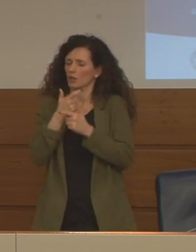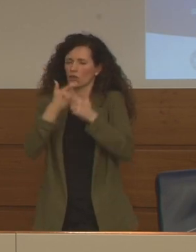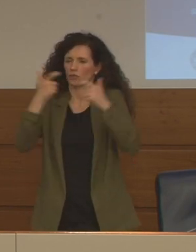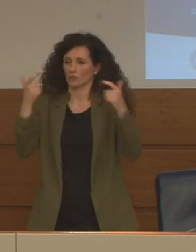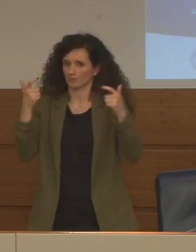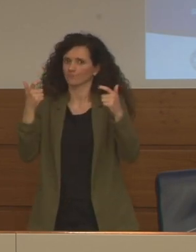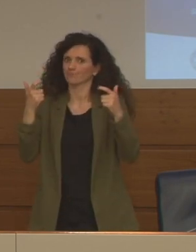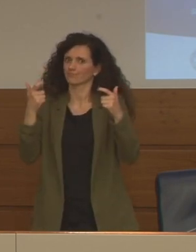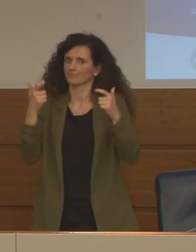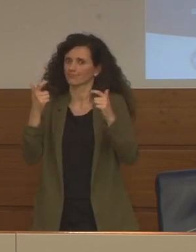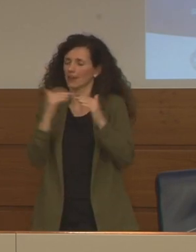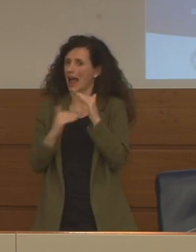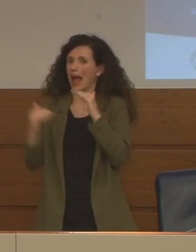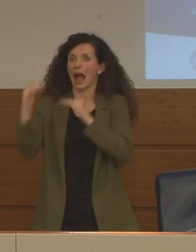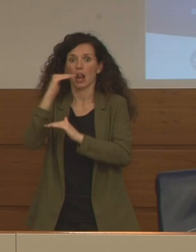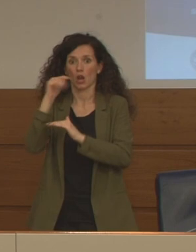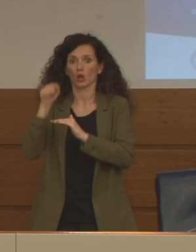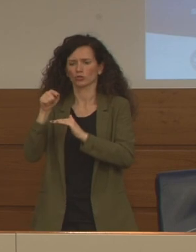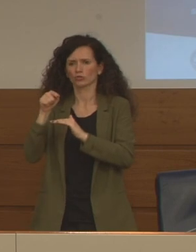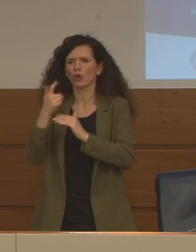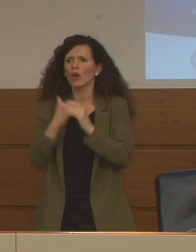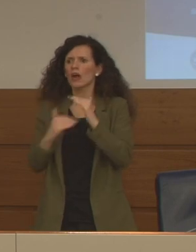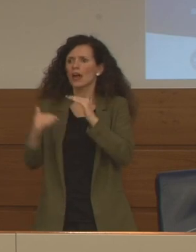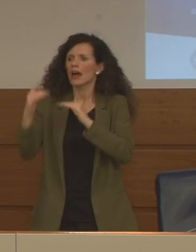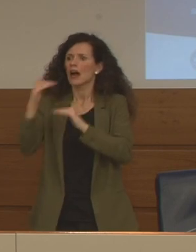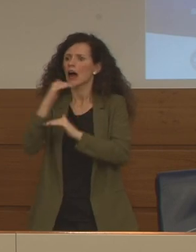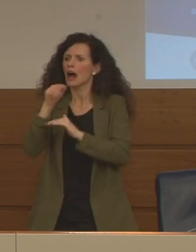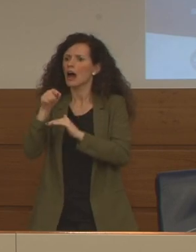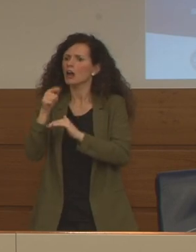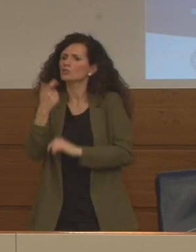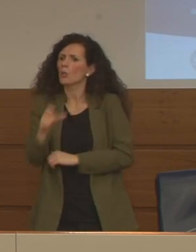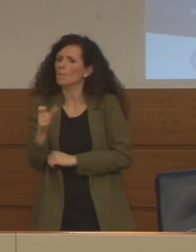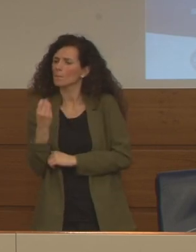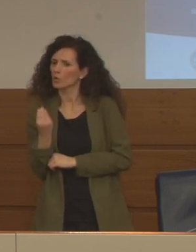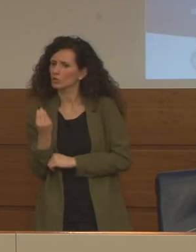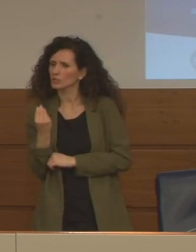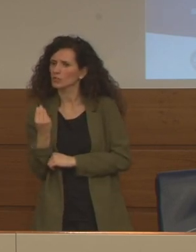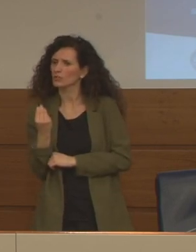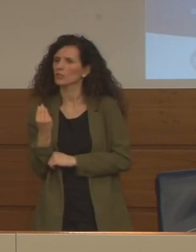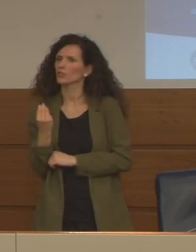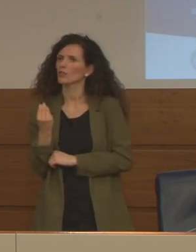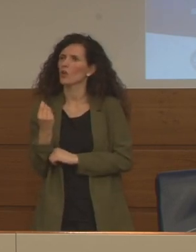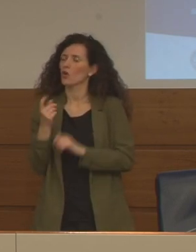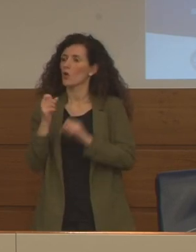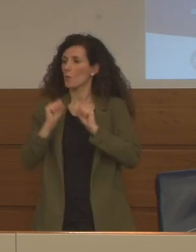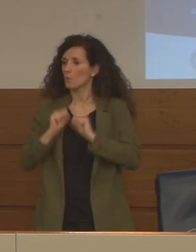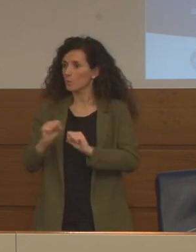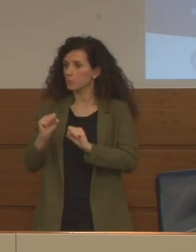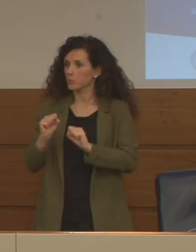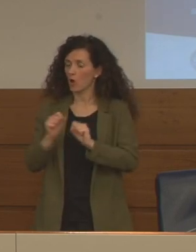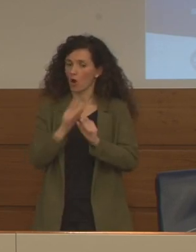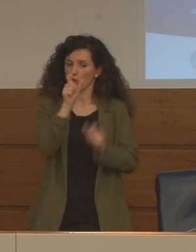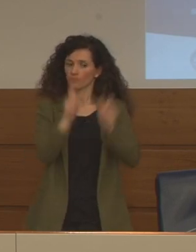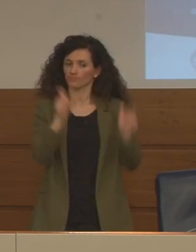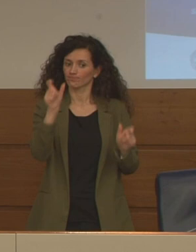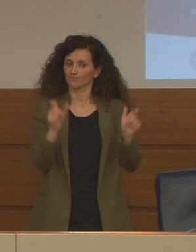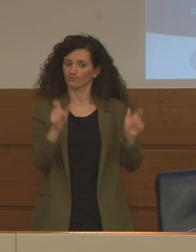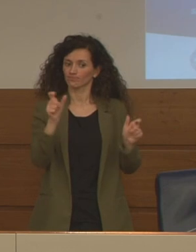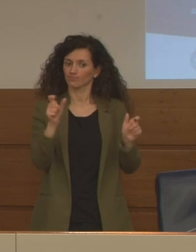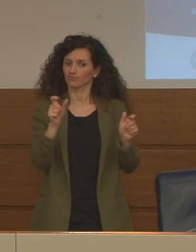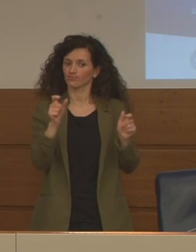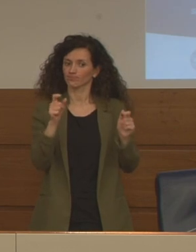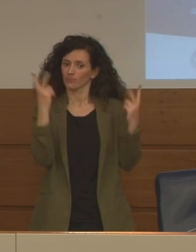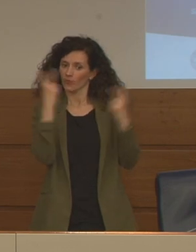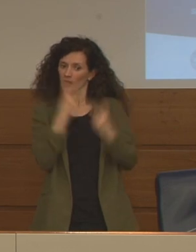attribuite al fatto che vengono rilevati pochi dei casi effettivi che ci sono